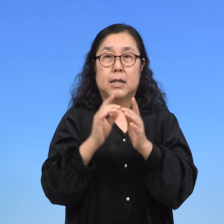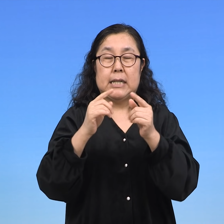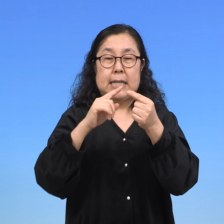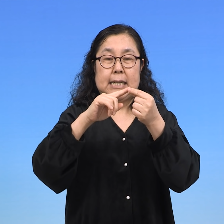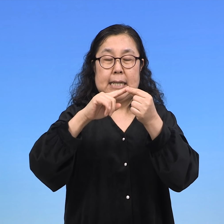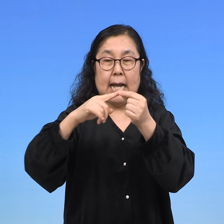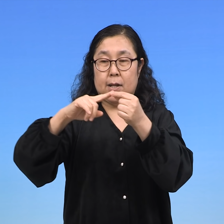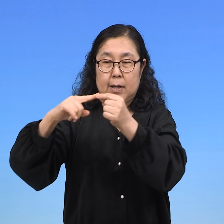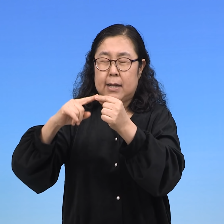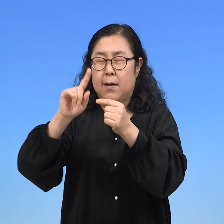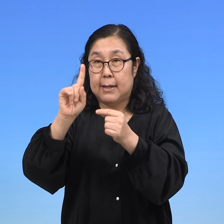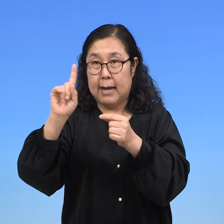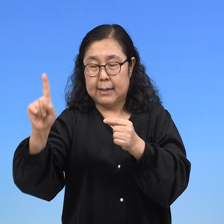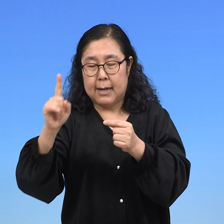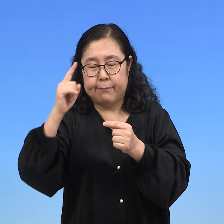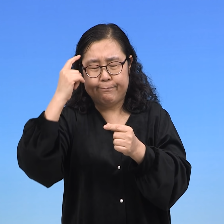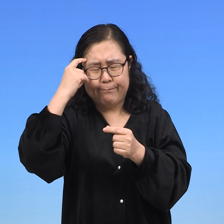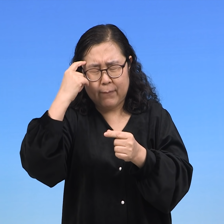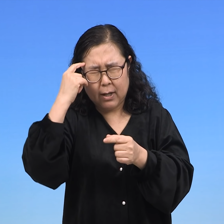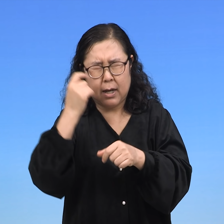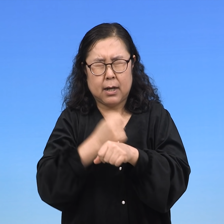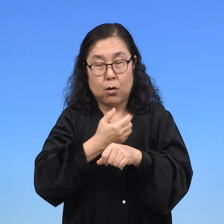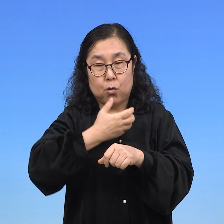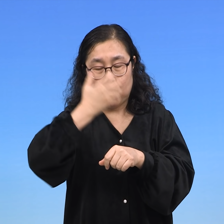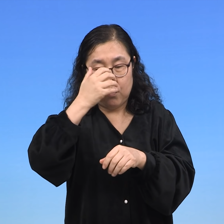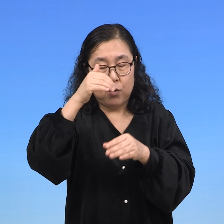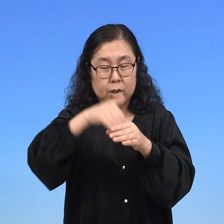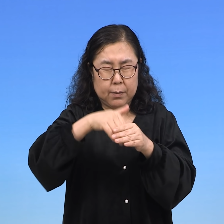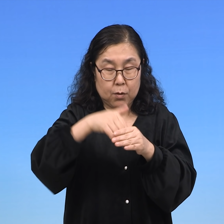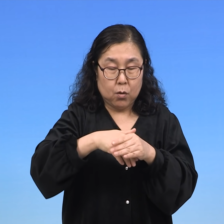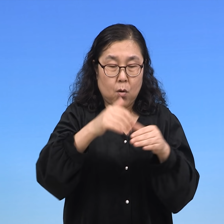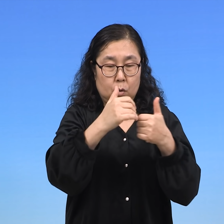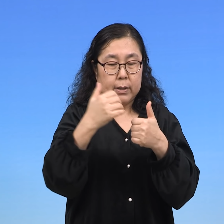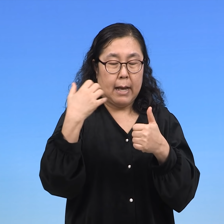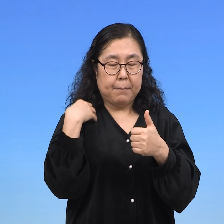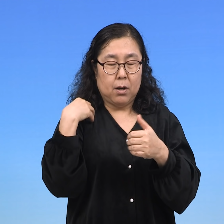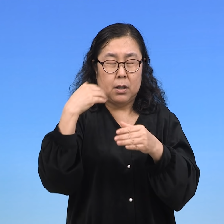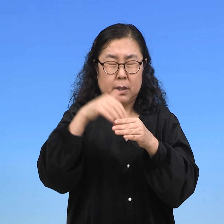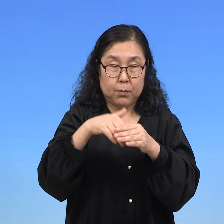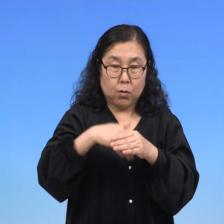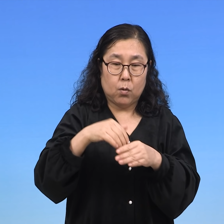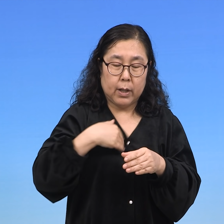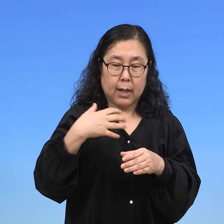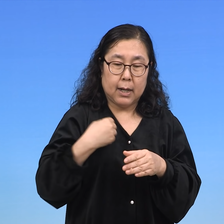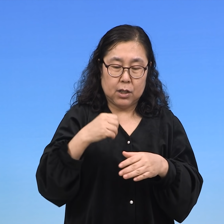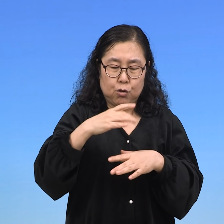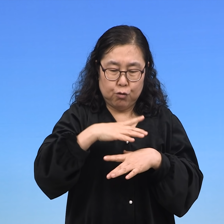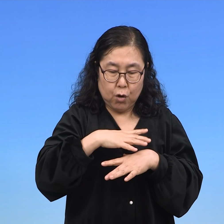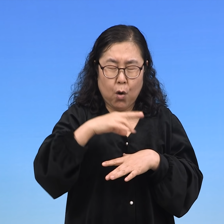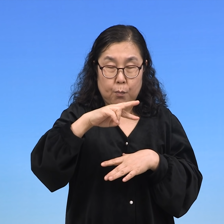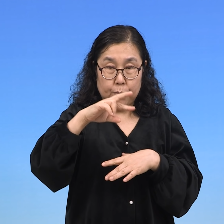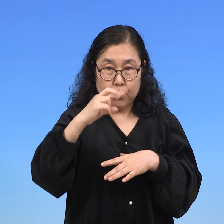꿈을 심고 사명을 심고, 하나님, 오늘 내가 가진 이 두려움조차도